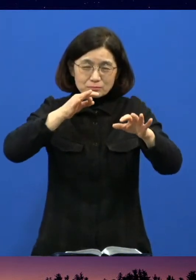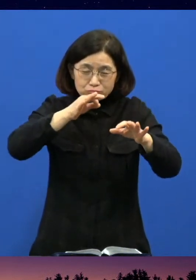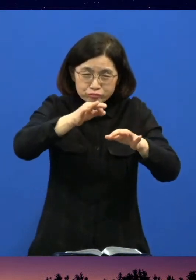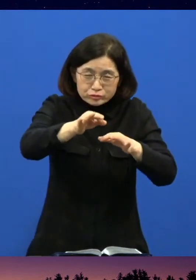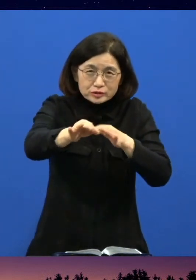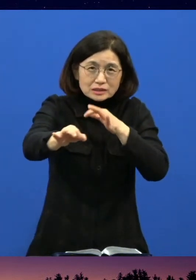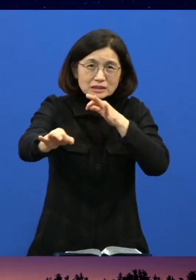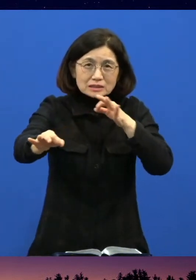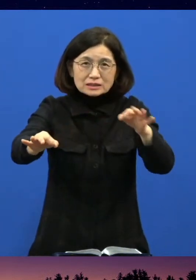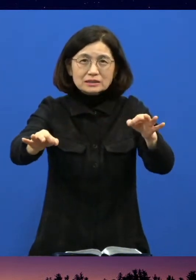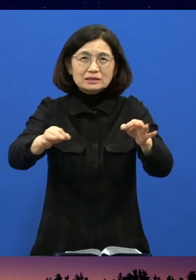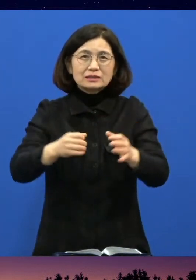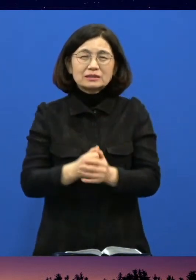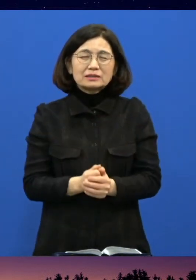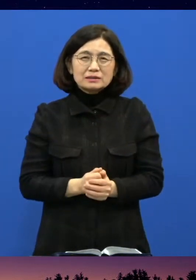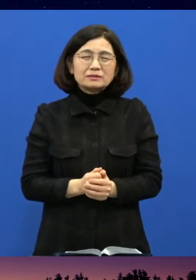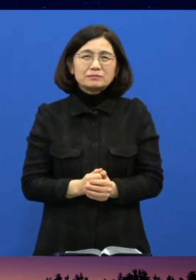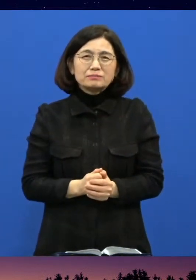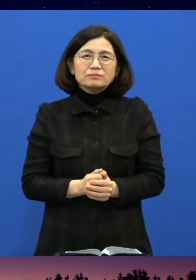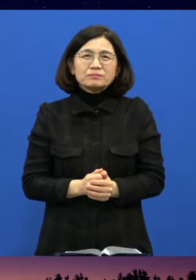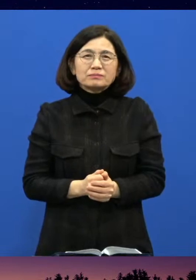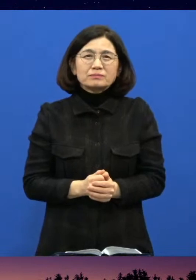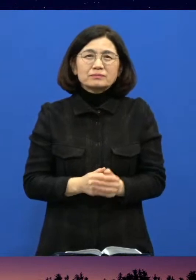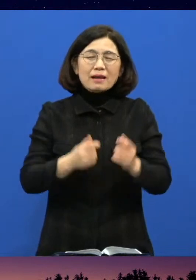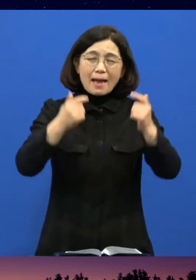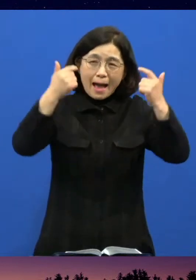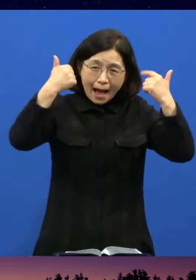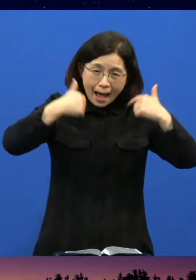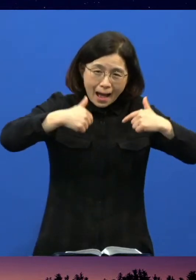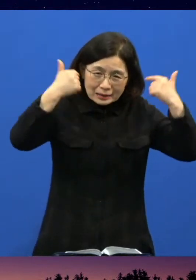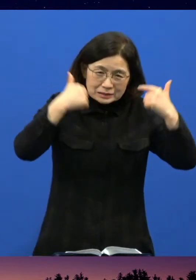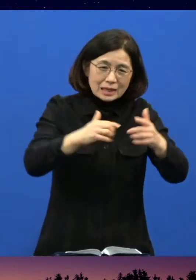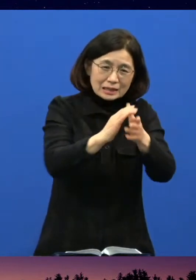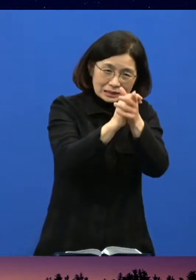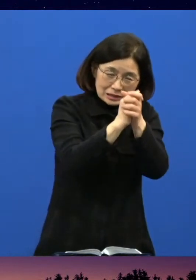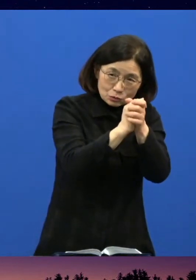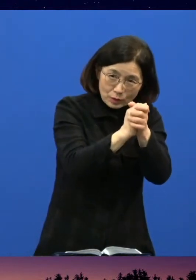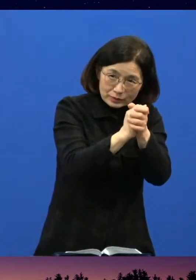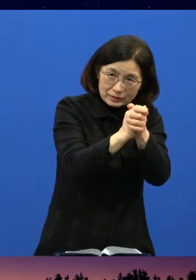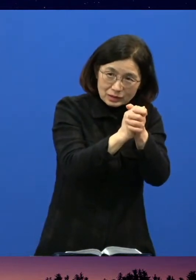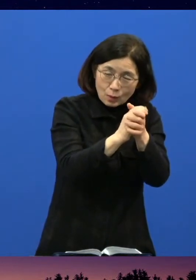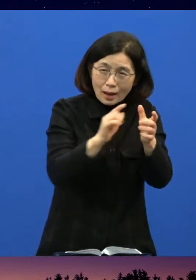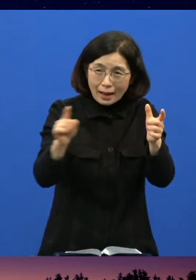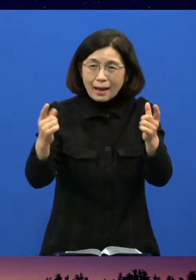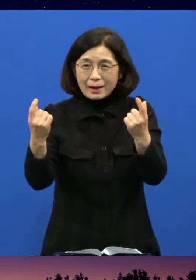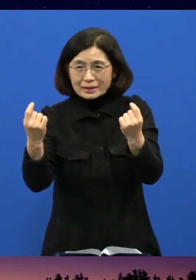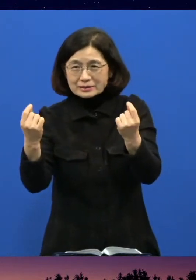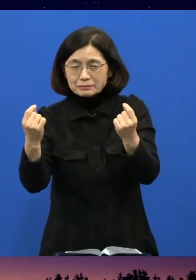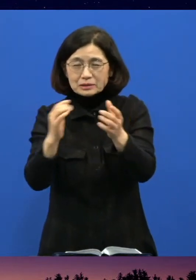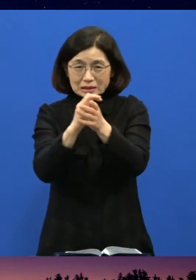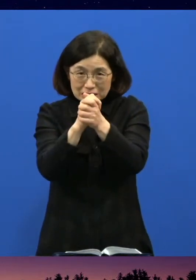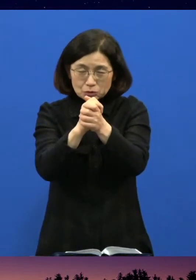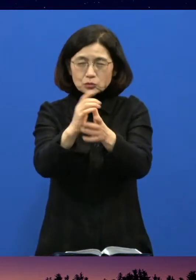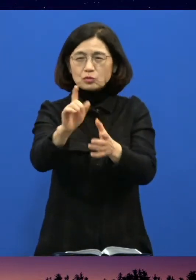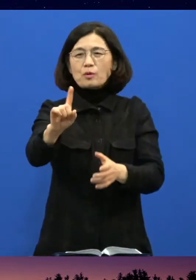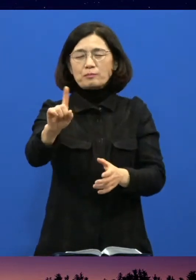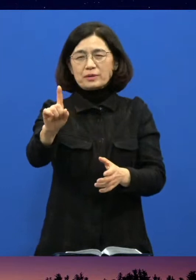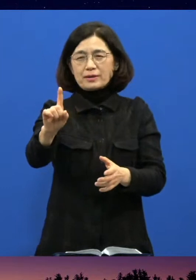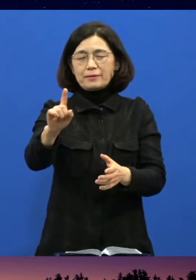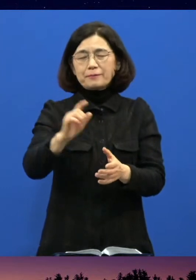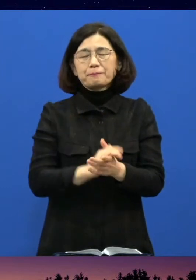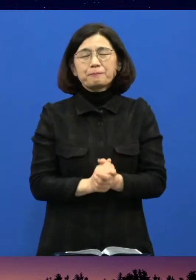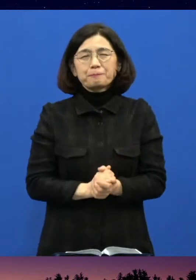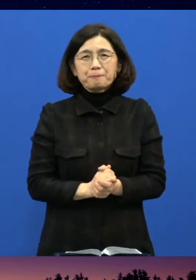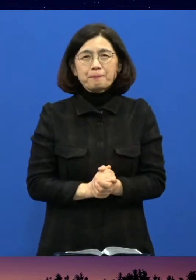1절의 항상이라는 단어와 같은 것이에요. 여기 기도란 뭐냐는 거예요. 기도는